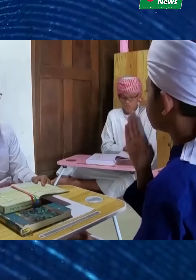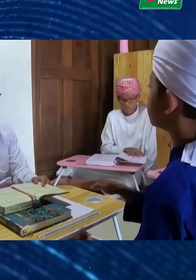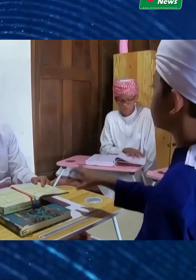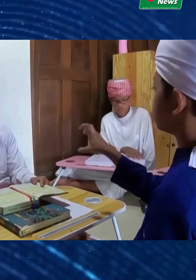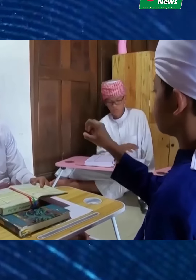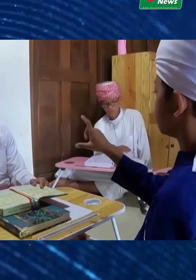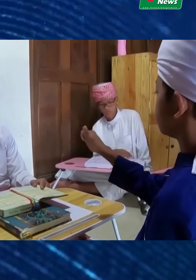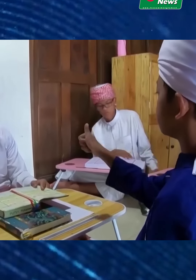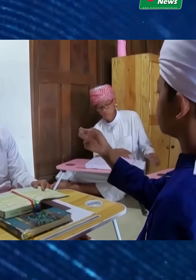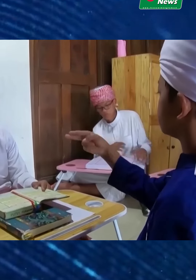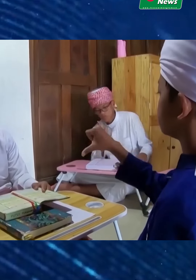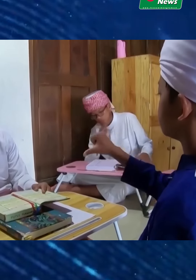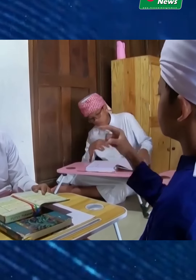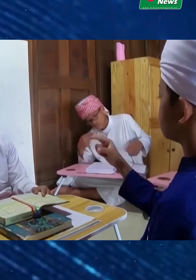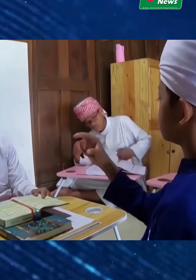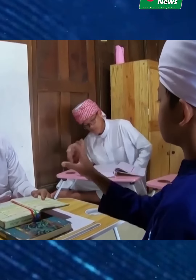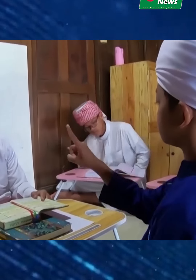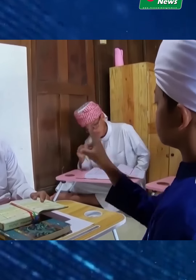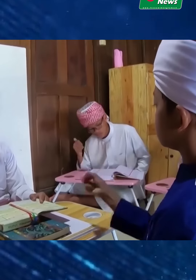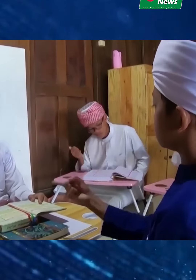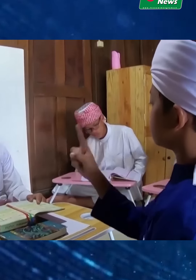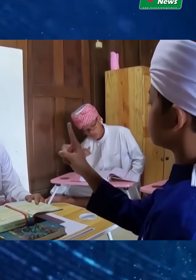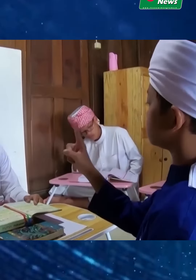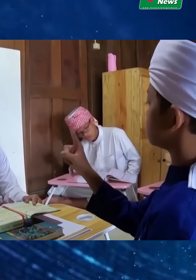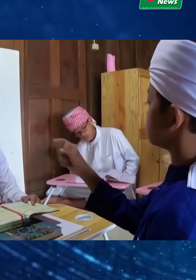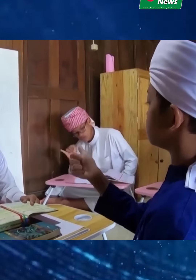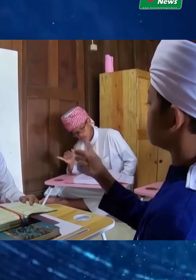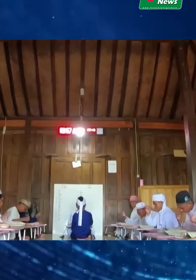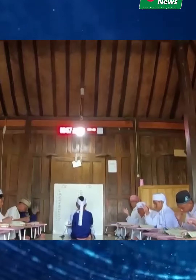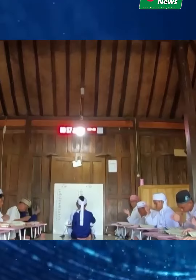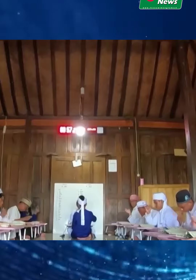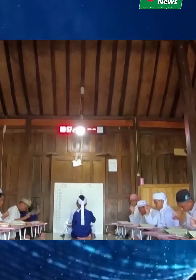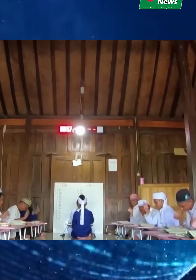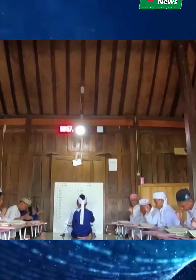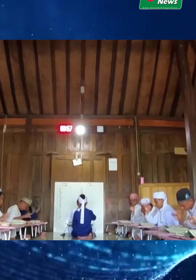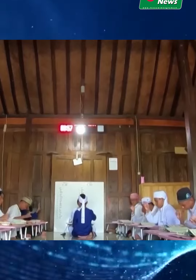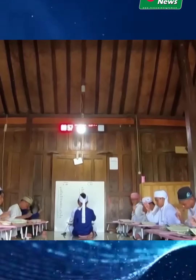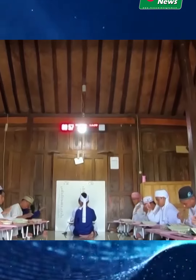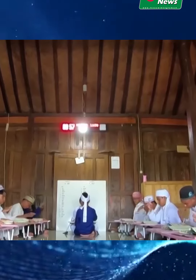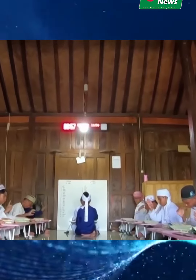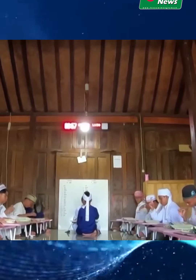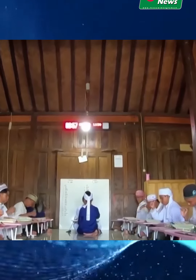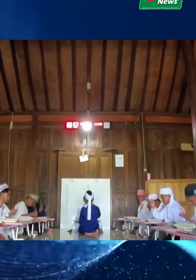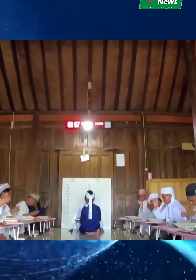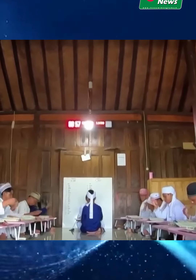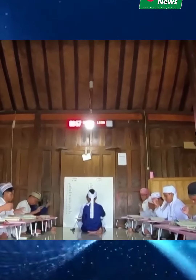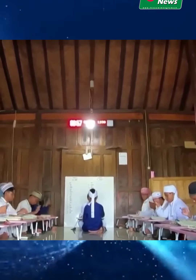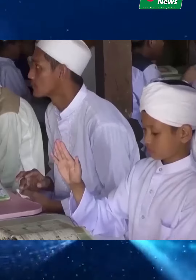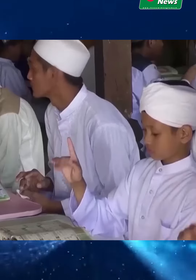করেন তিনি। চালুর পর থেকেই নানা শ্রেণী পেশার মানুষের কাছ থেকে দারুণ সাড়া পাচ্ছেন আব্দুল কাহফি। ইন্দোনেশিয়া, সুমাত্রা, কালিমান্তান এবং বালি